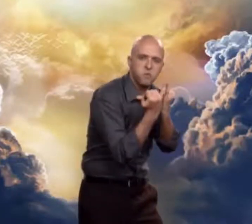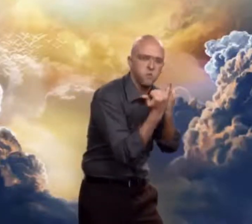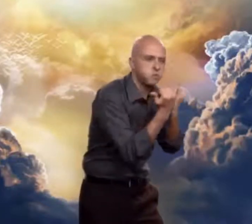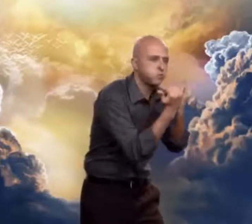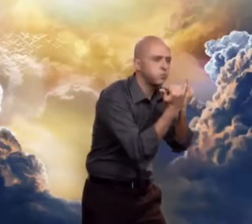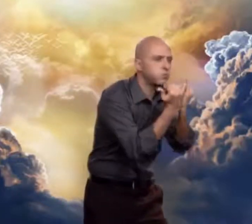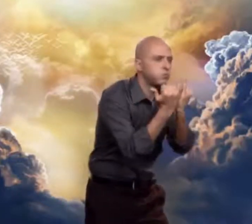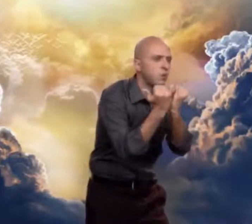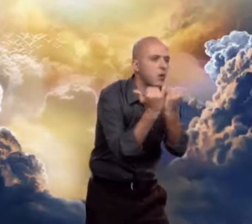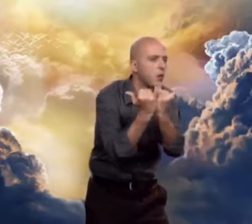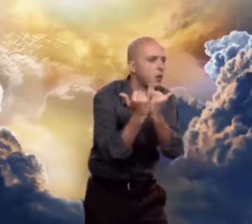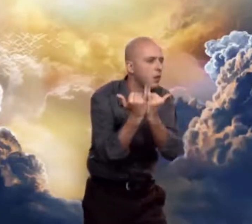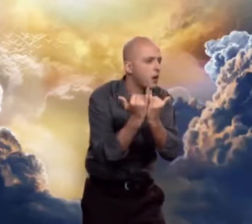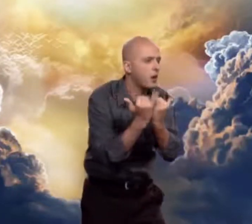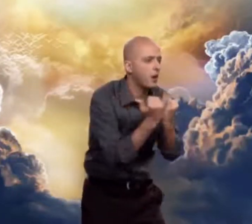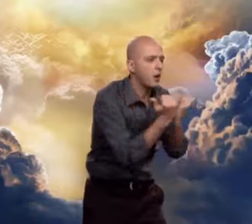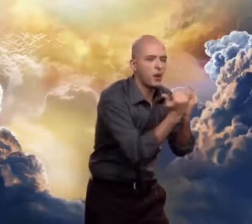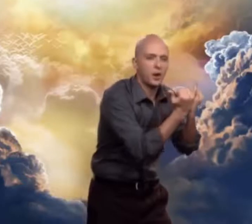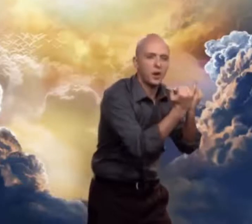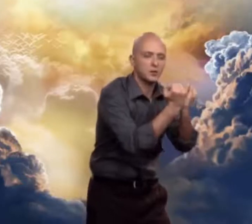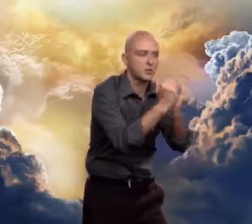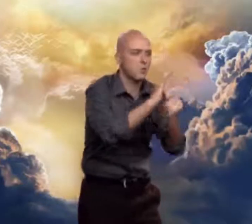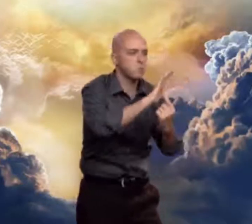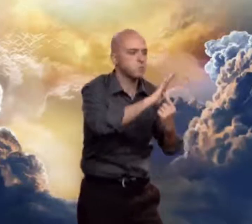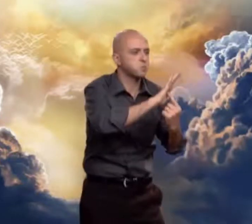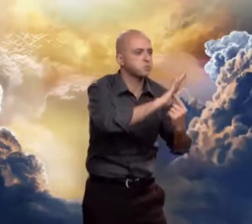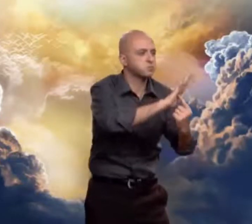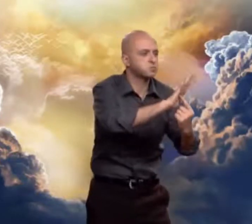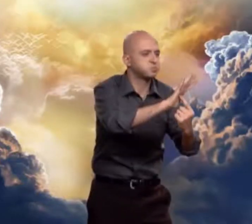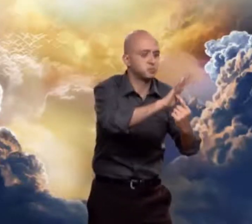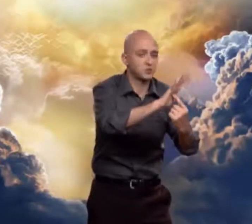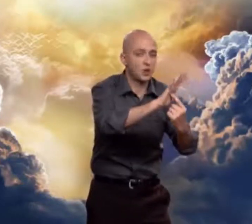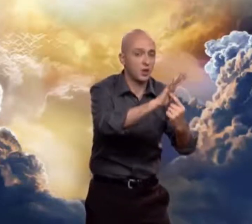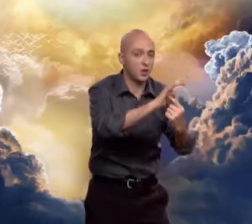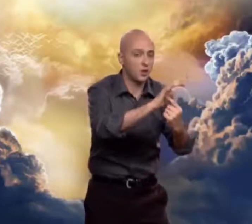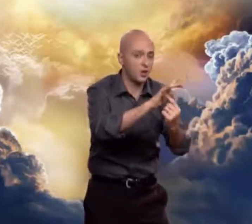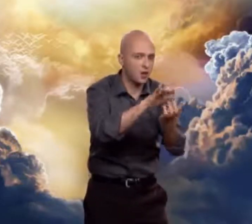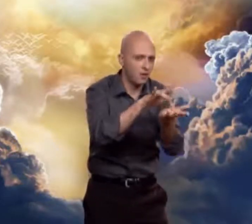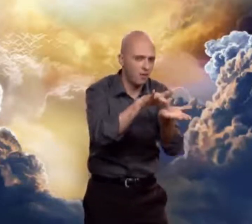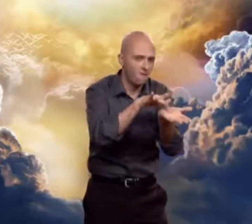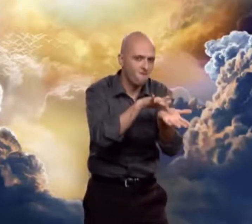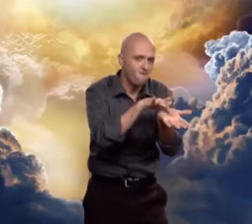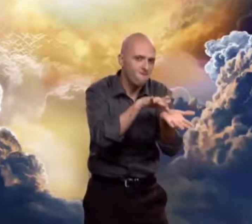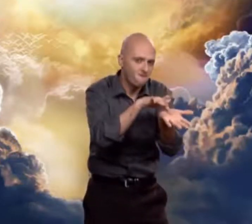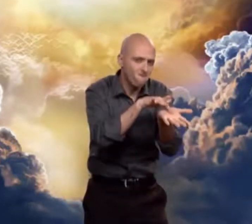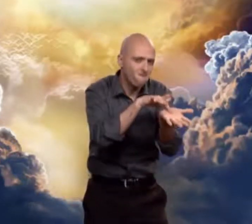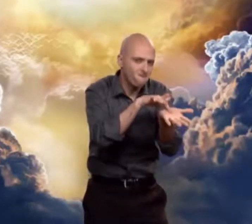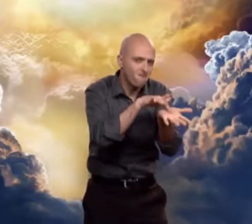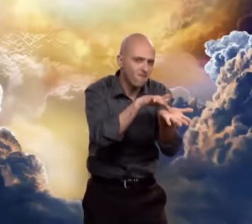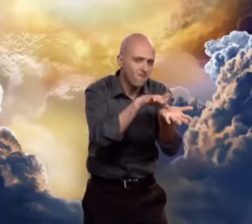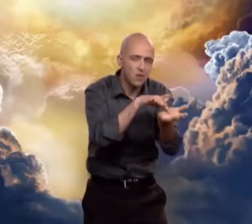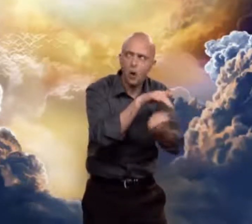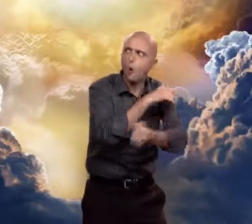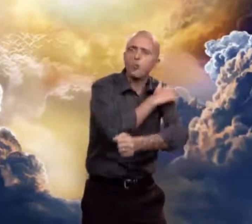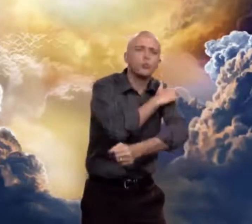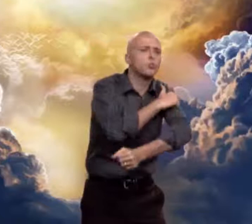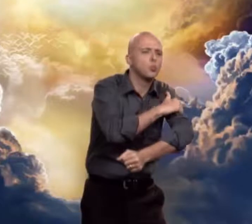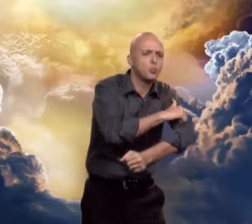provocar insatisfação pelas leis que governavam os seres celestiais, insinuando que elas impunham uma restrição